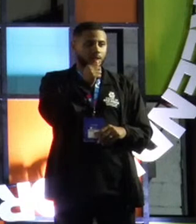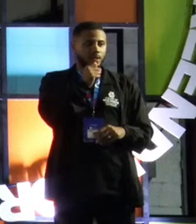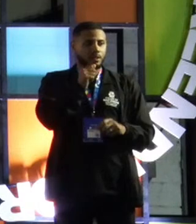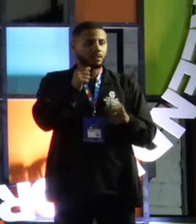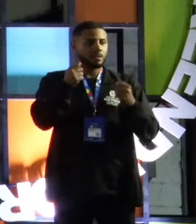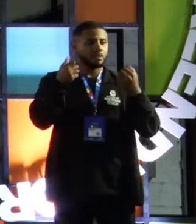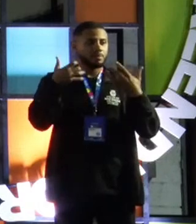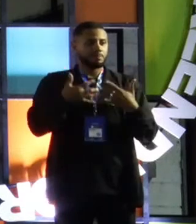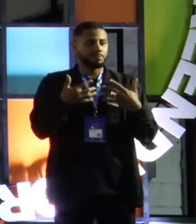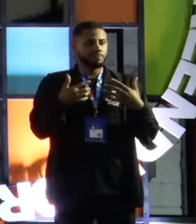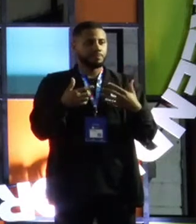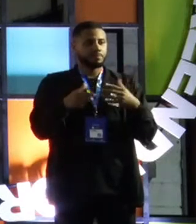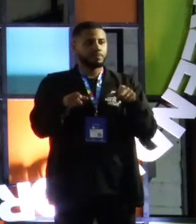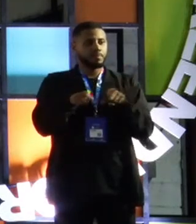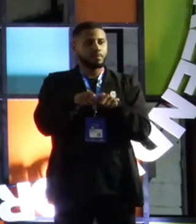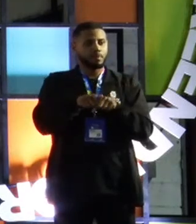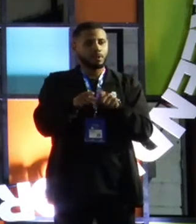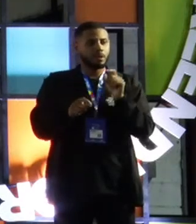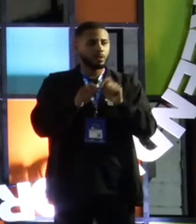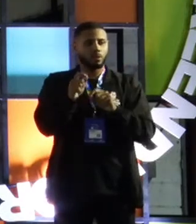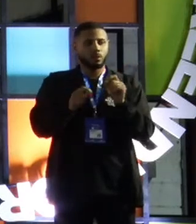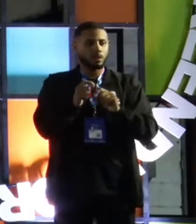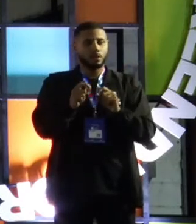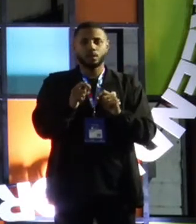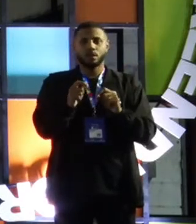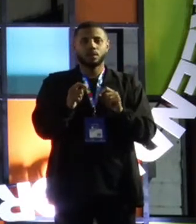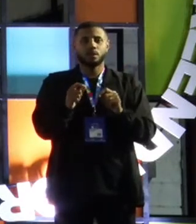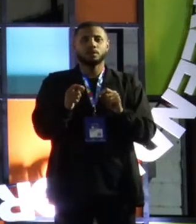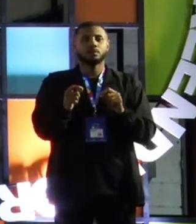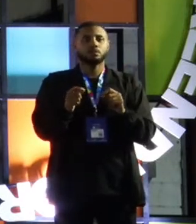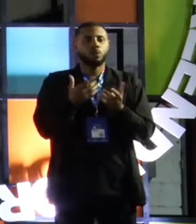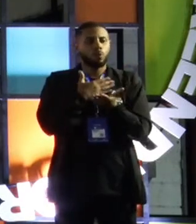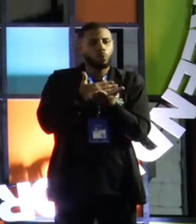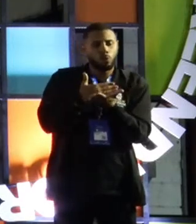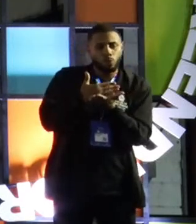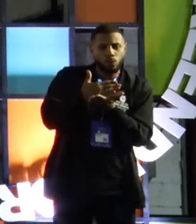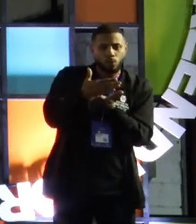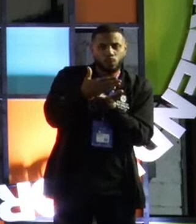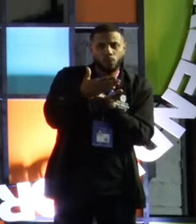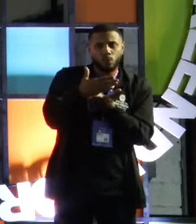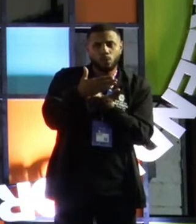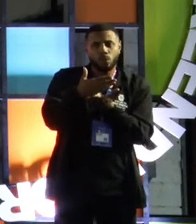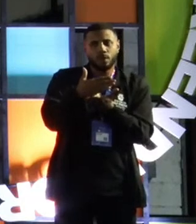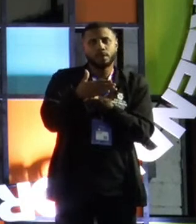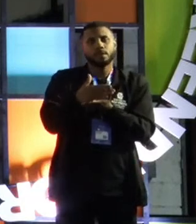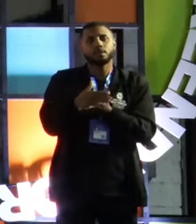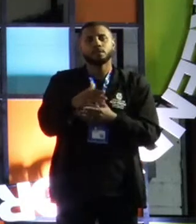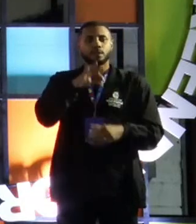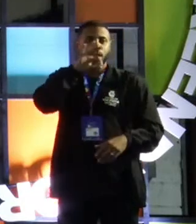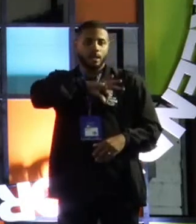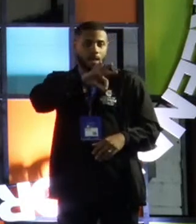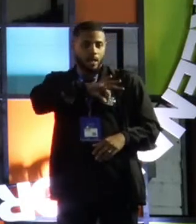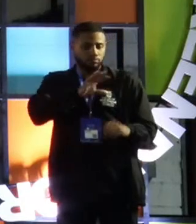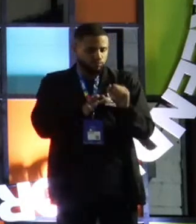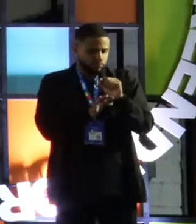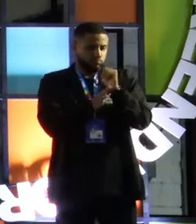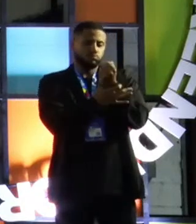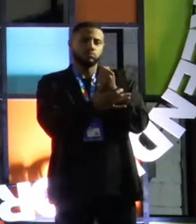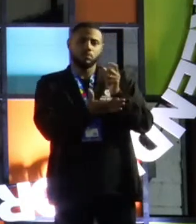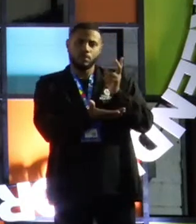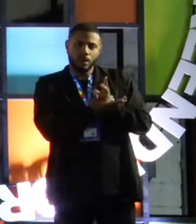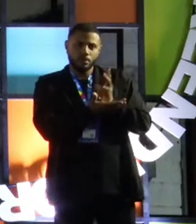viver 100%. Então, por isso que eu falo que quando você está começando, pegue a sua renda fixa ali, o seu trabalho,